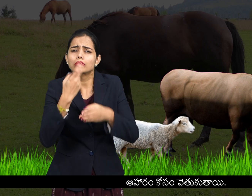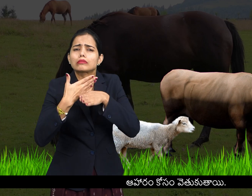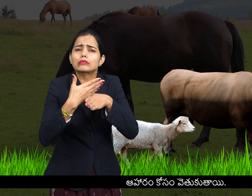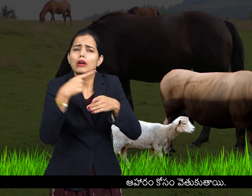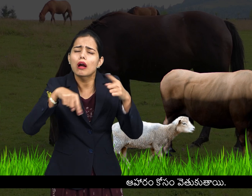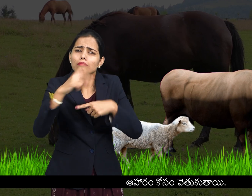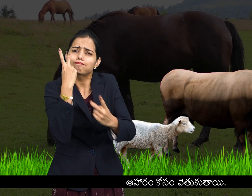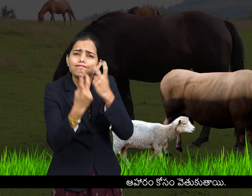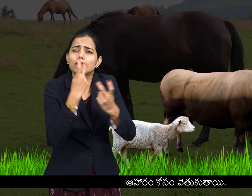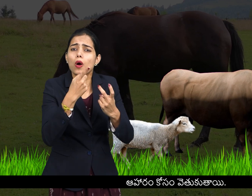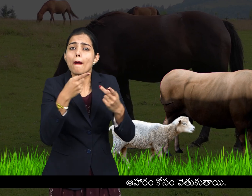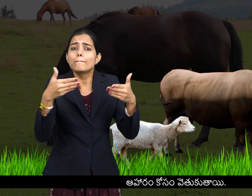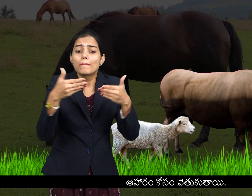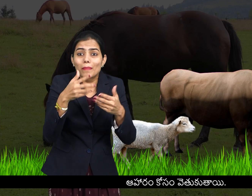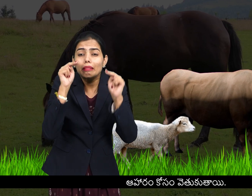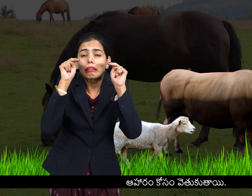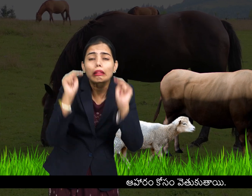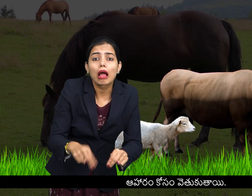వెతుకుతాయి.